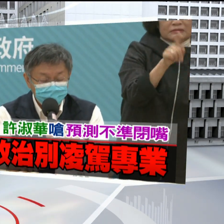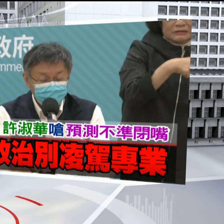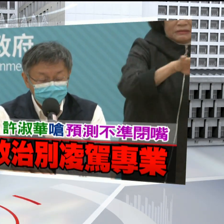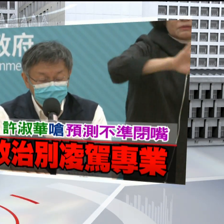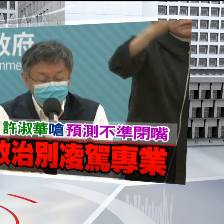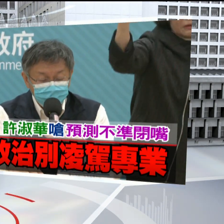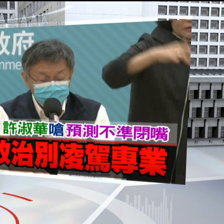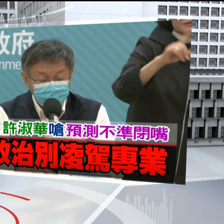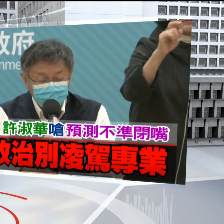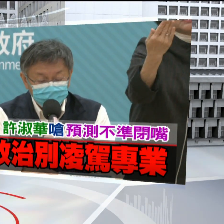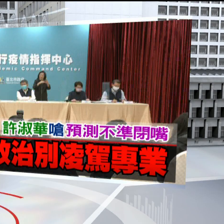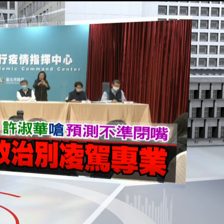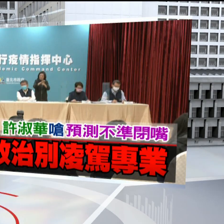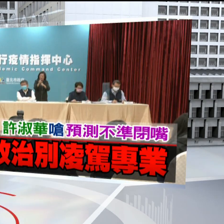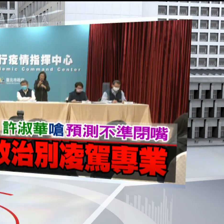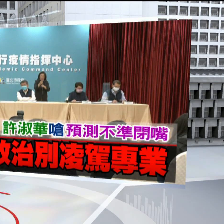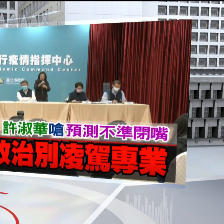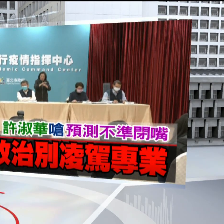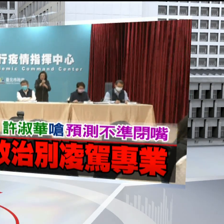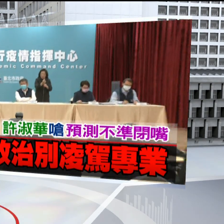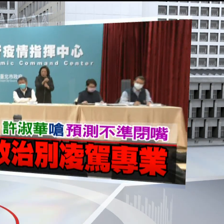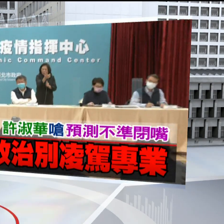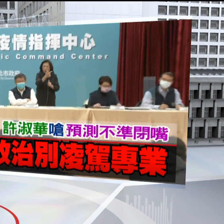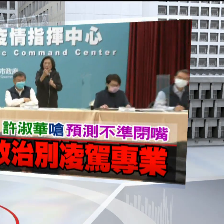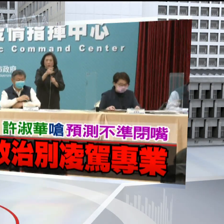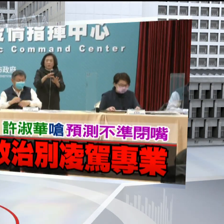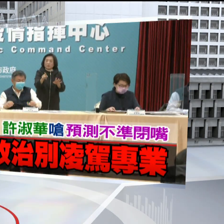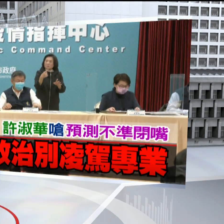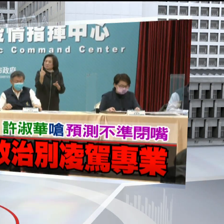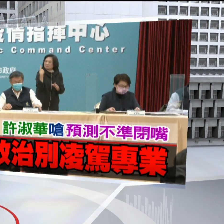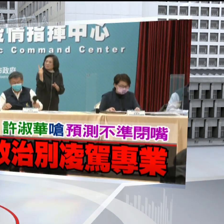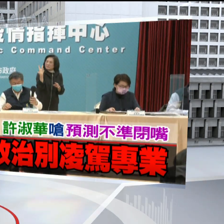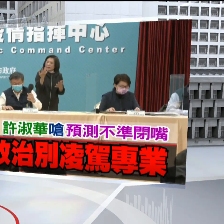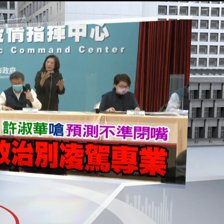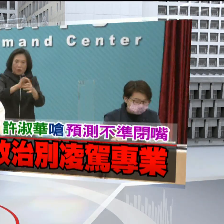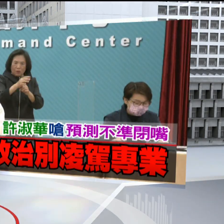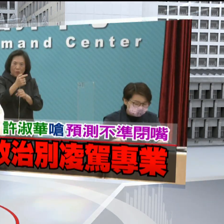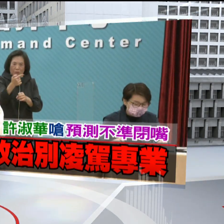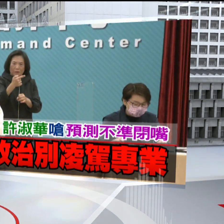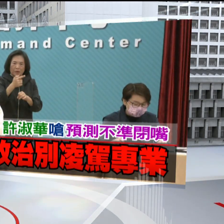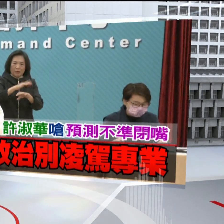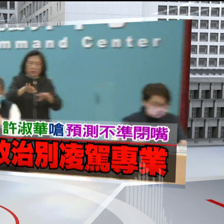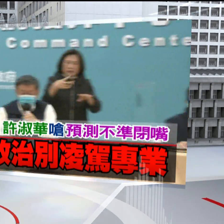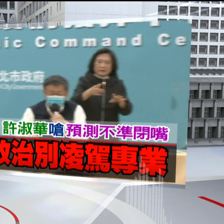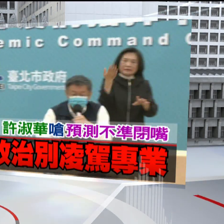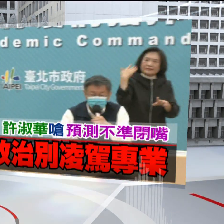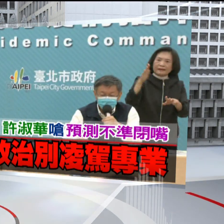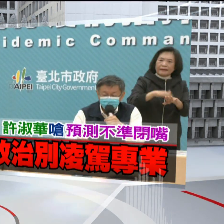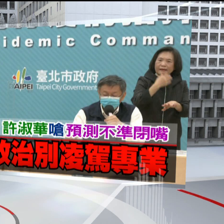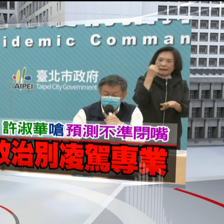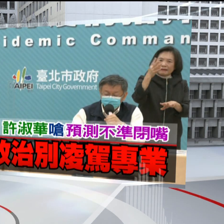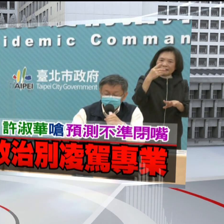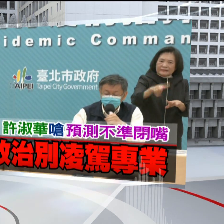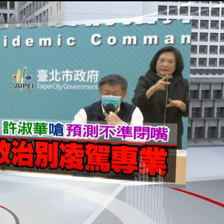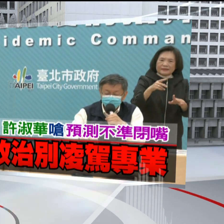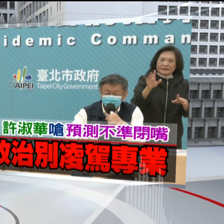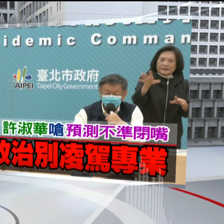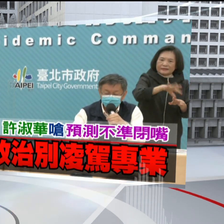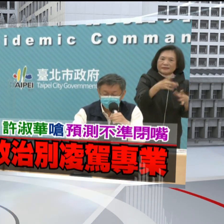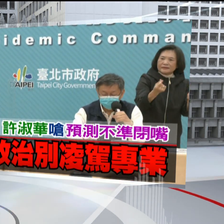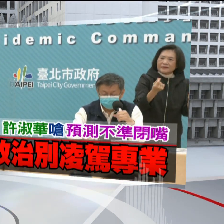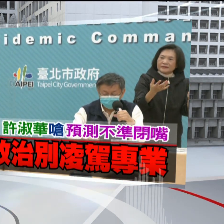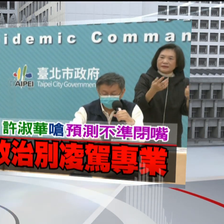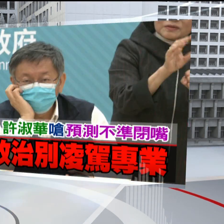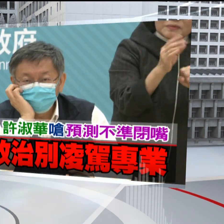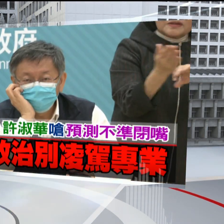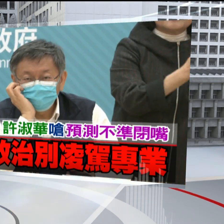慌吗？但眼前的确问题来了，台湾本土疫情多点爆发，而台北市今天也新增3例本土确诊个案，让外